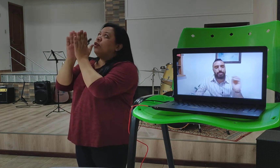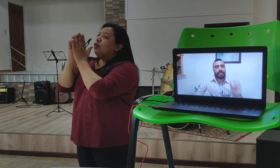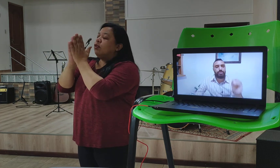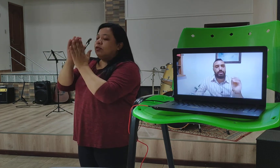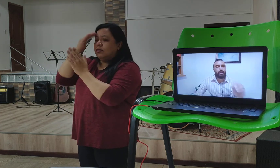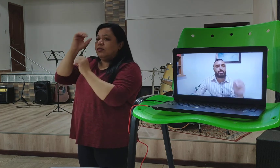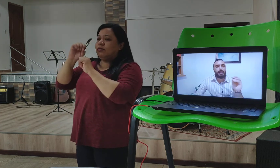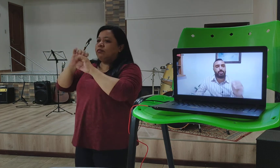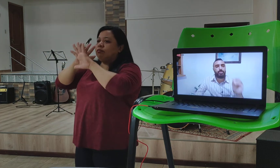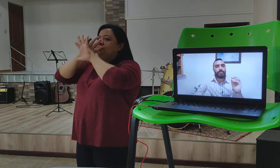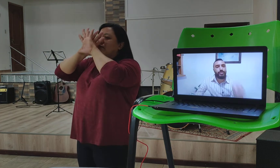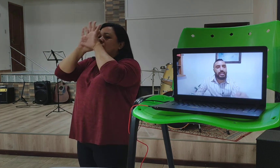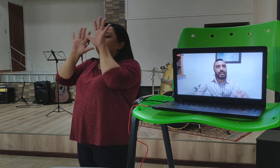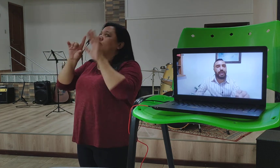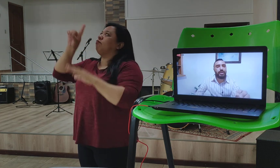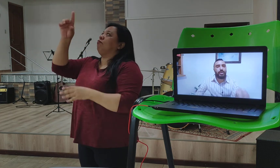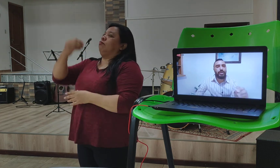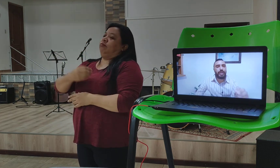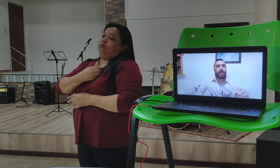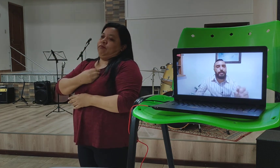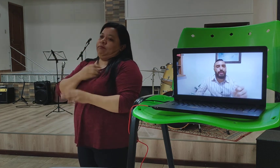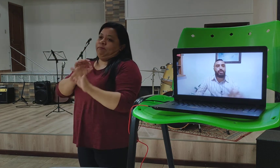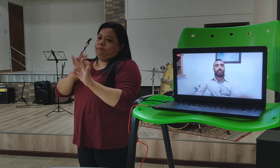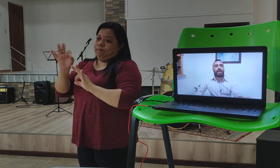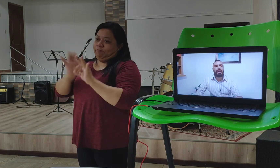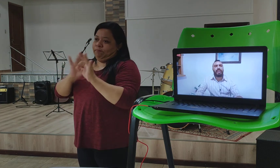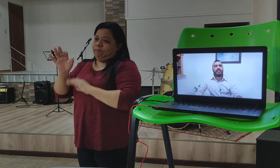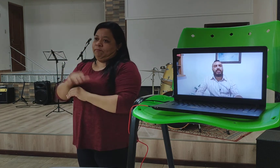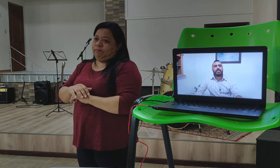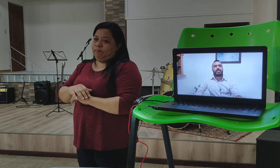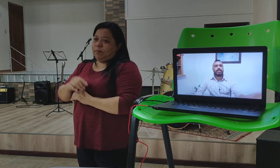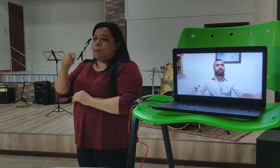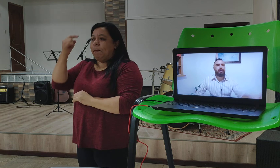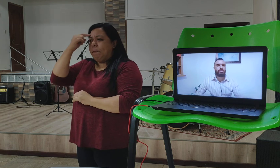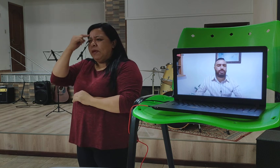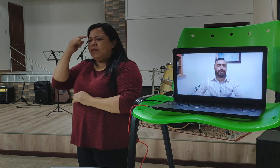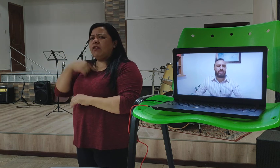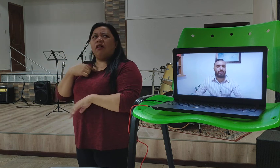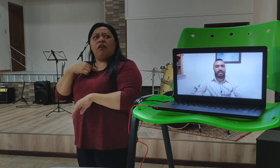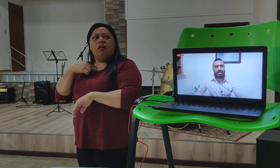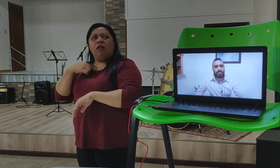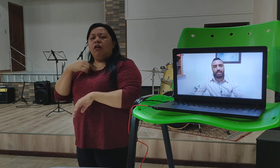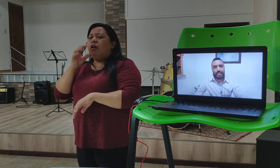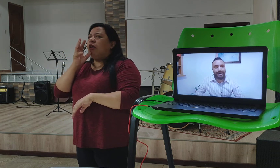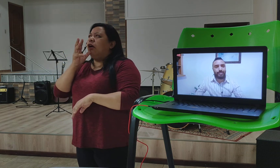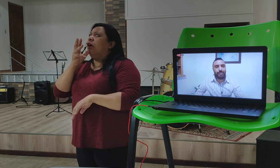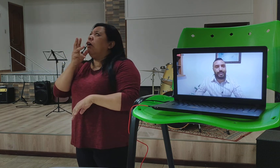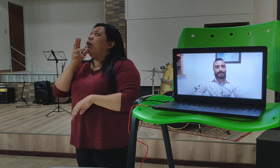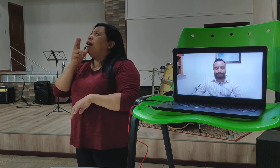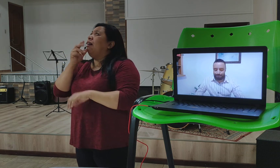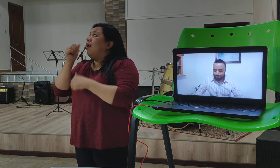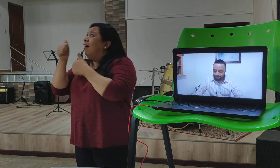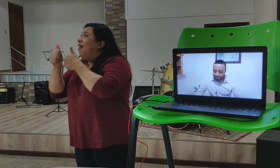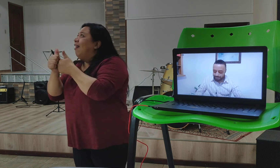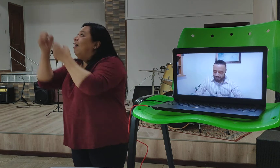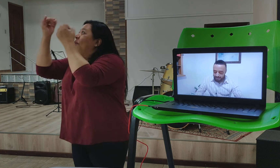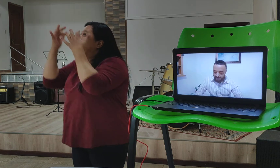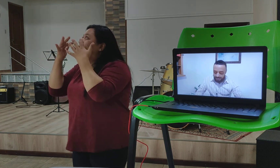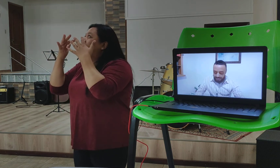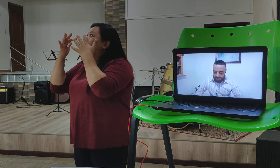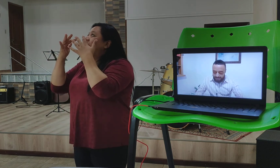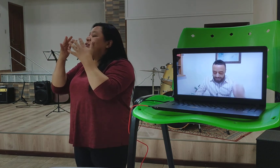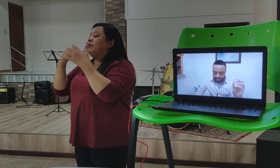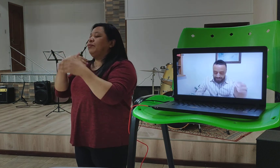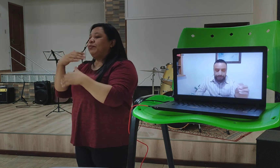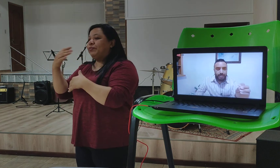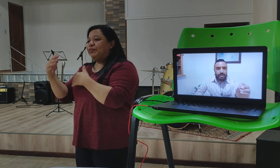entender os planos de Deus para a sua vida, ok? Porque ele julga que já está durando muito, Senhor, será que não está chegando a hora?